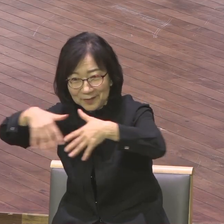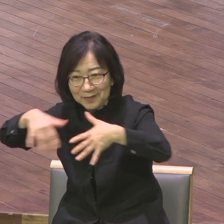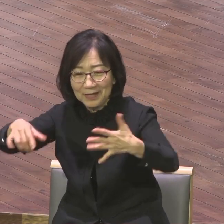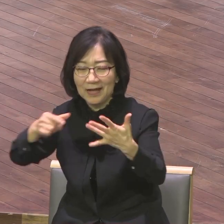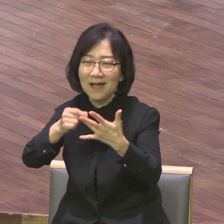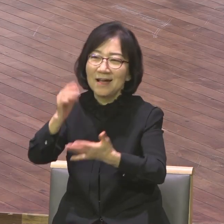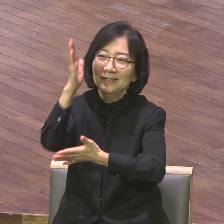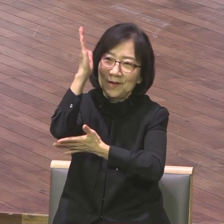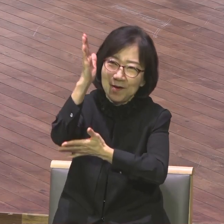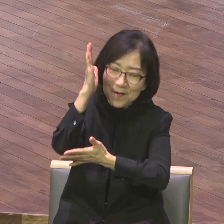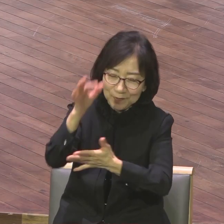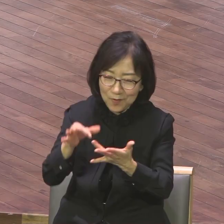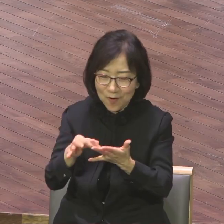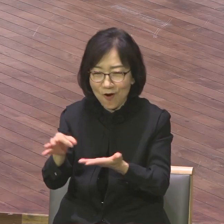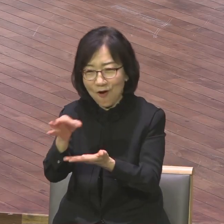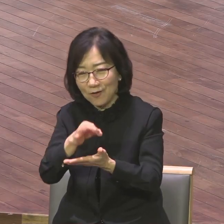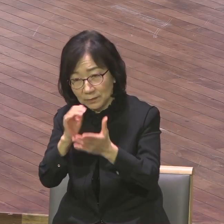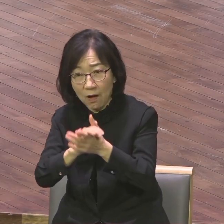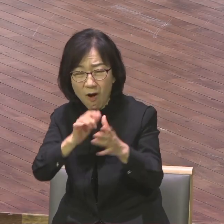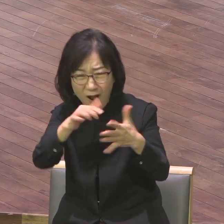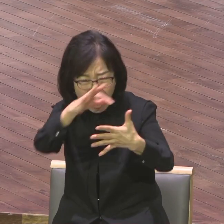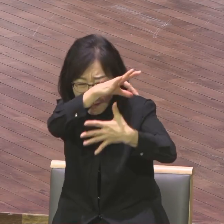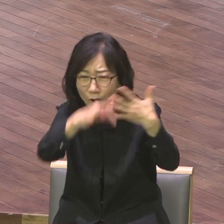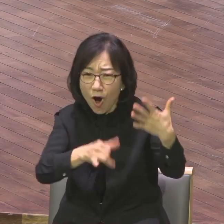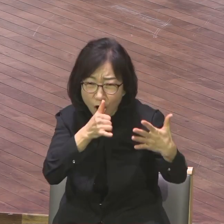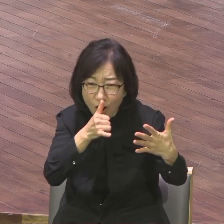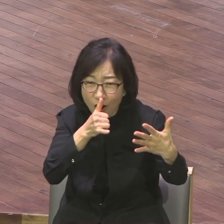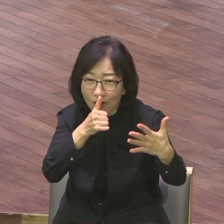예배는요, 설교만 듣는 것이 다가 아니에요.